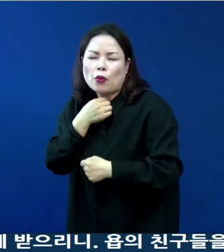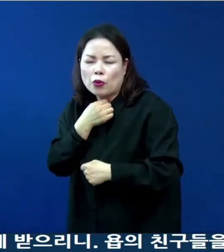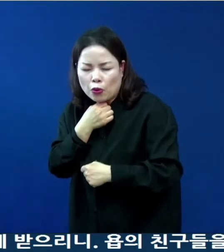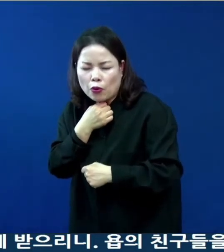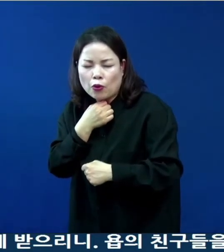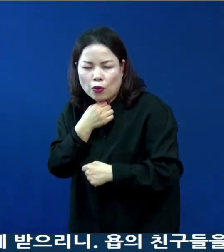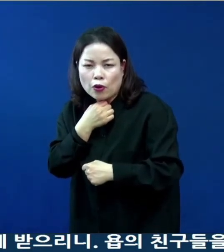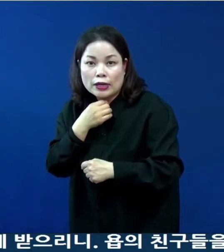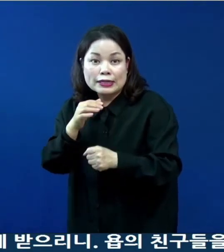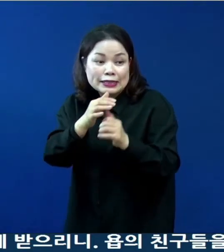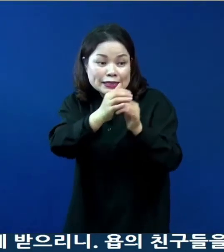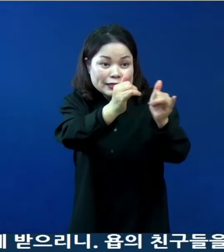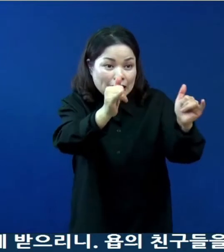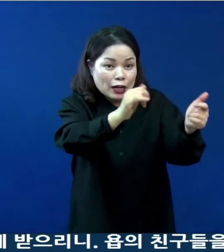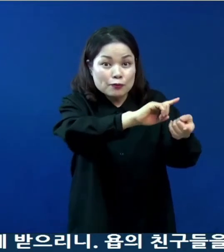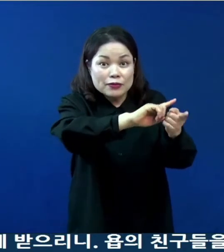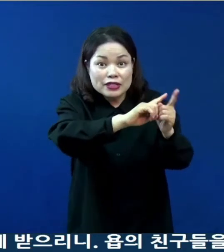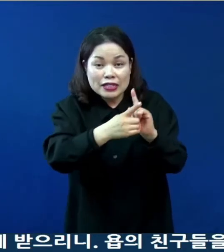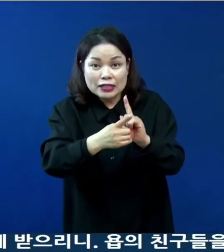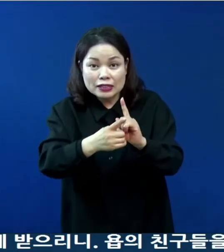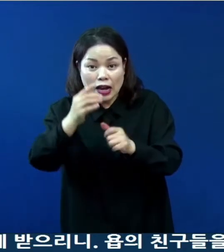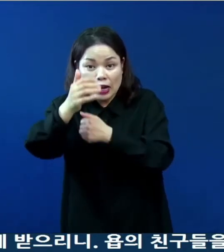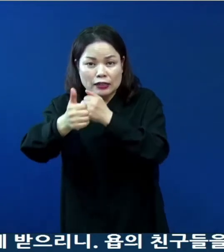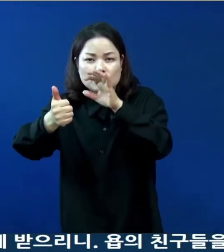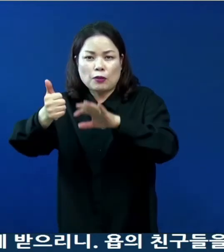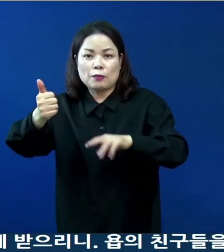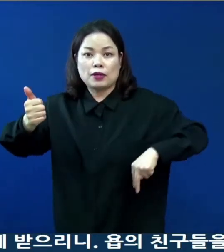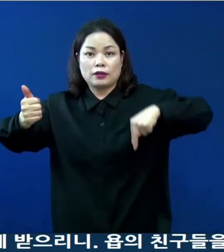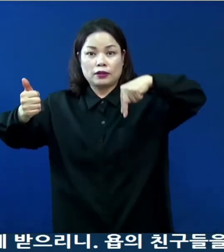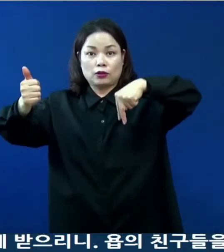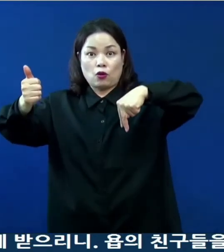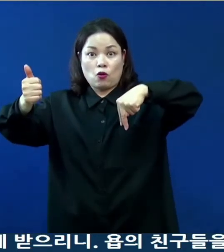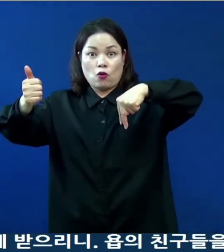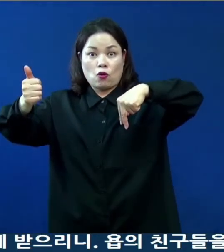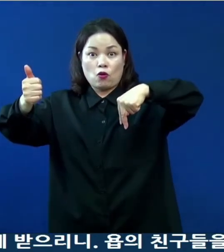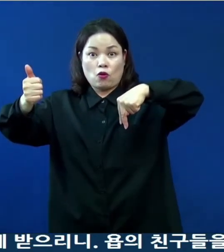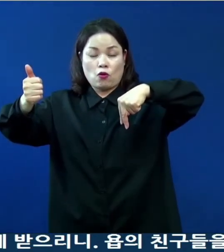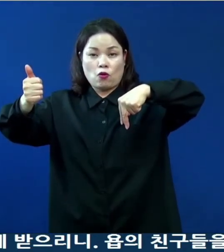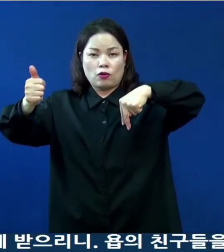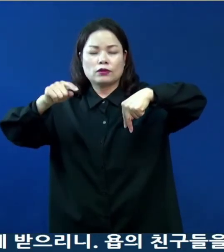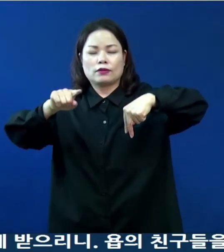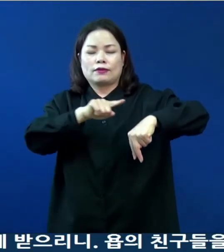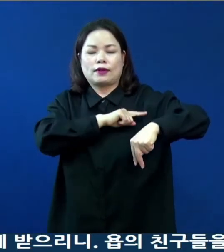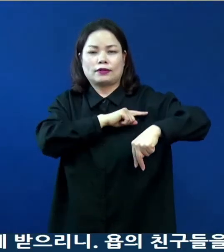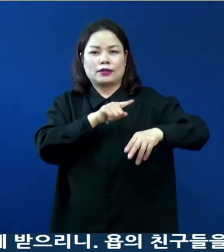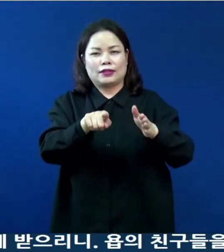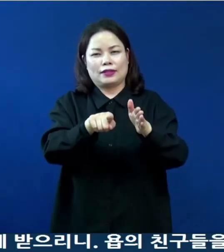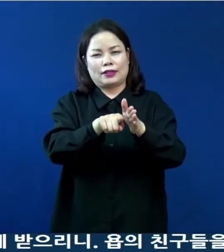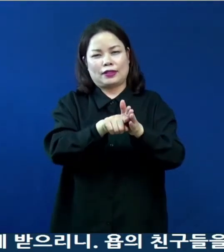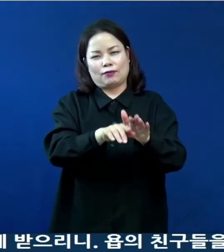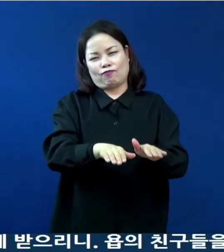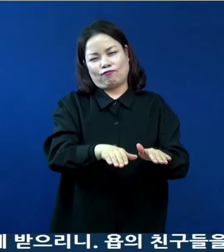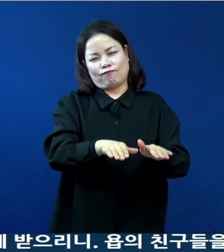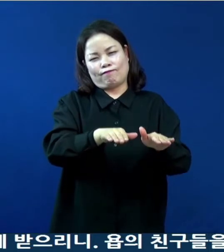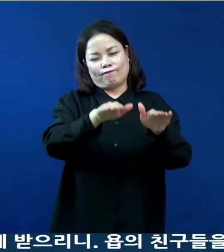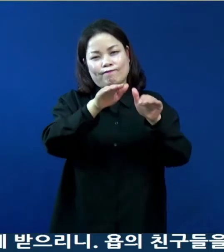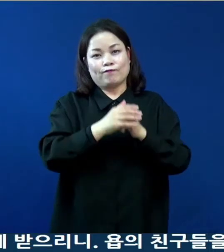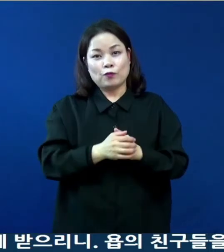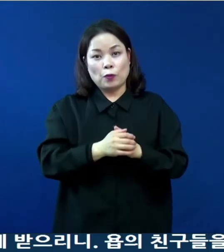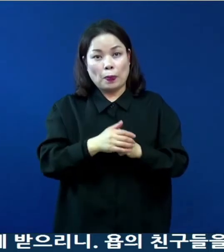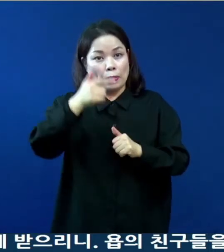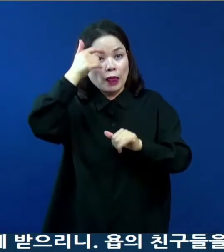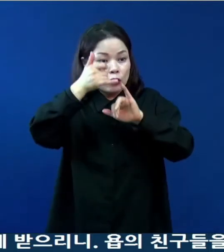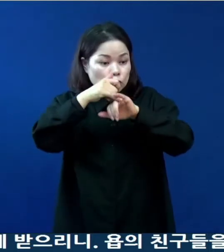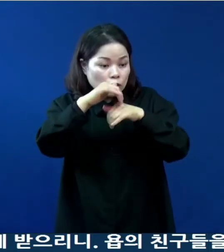구하면서 사람들을 대신해서 하나님 앞에 섭니다. 이게 가장 큰 신앙적인 성숙이죠.